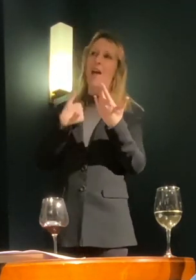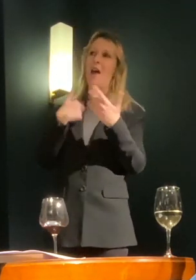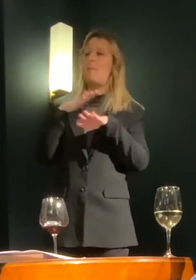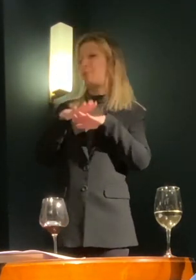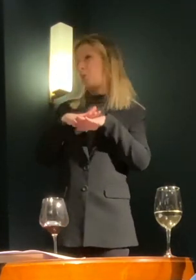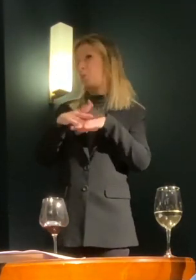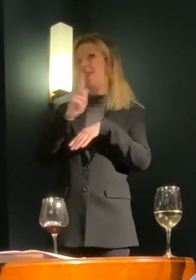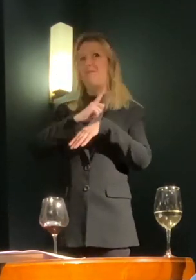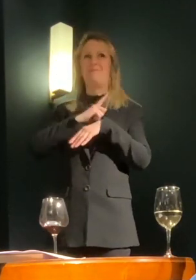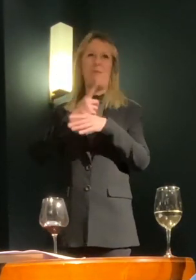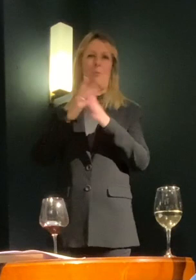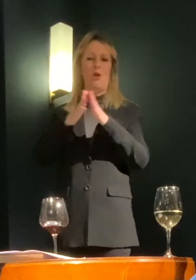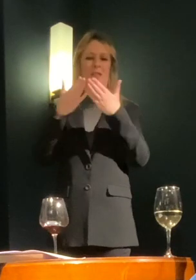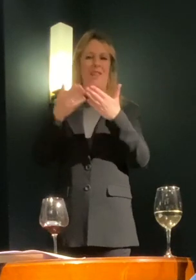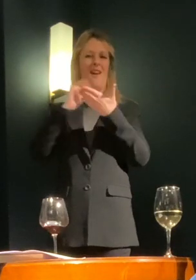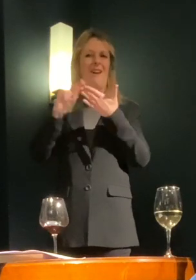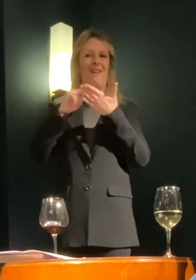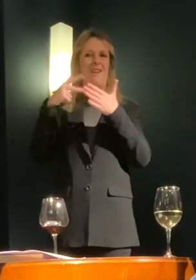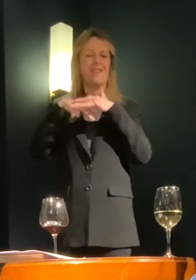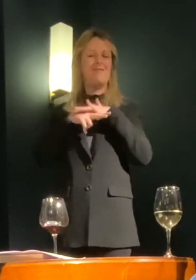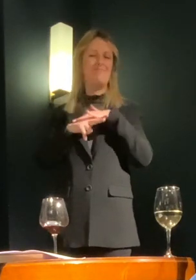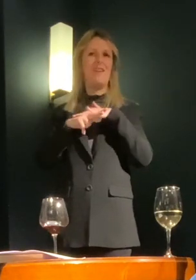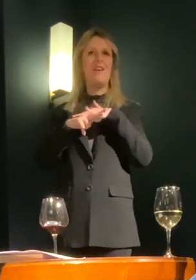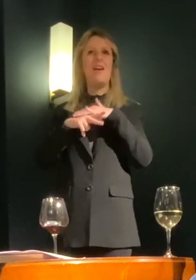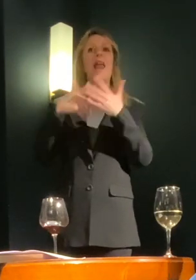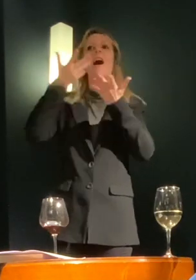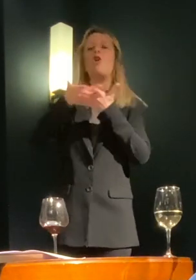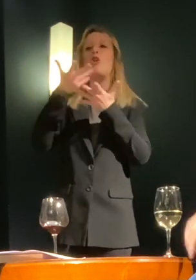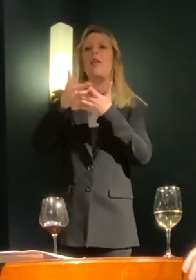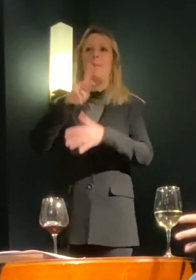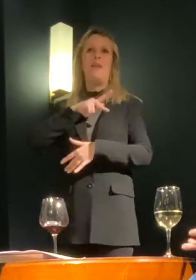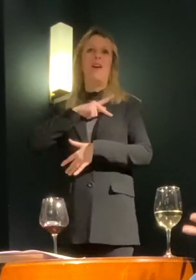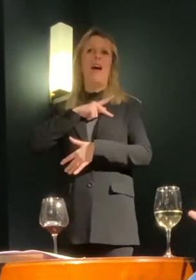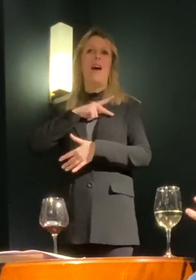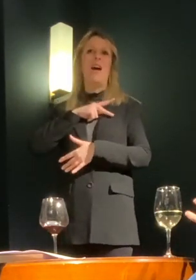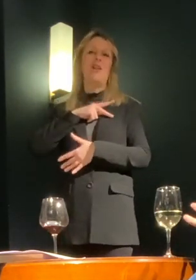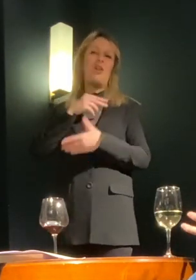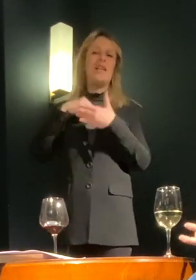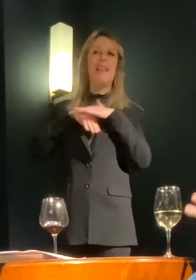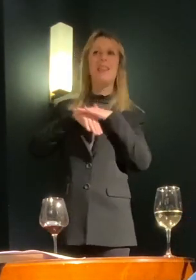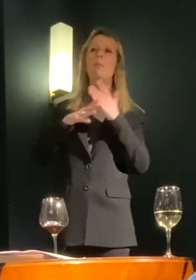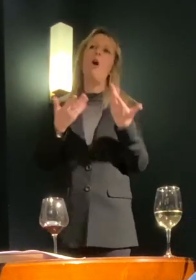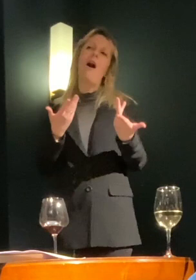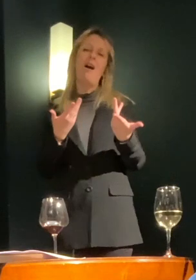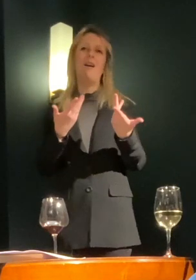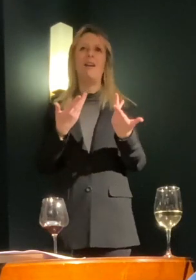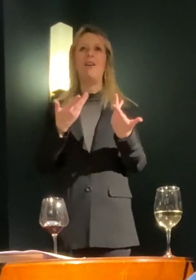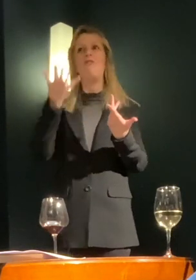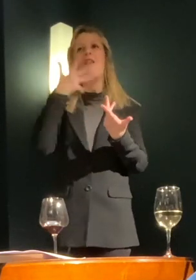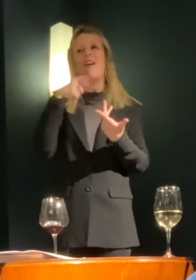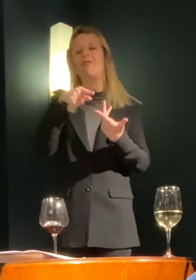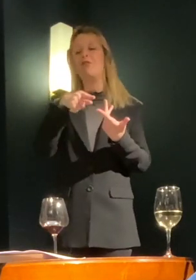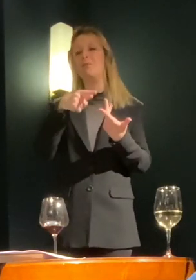e quindi anche questo modo di, diciamo, di raccontare il privato e l'intimo. Ed era un po', diciamo, quello che volevo fare, perché quando